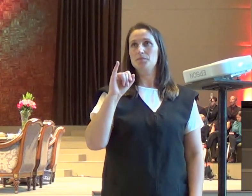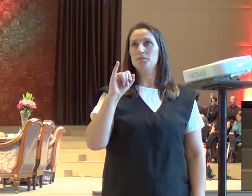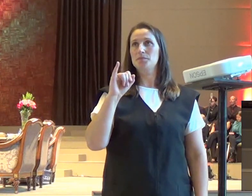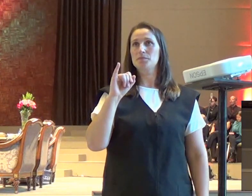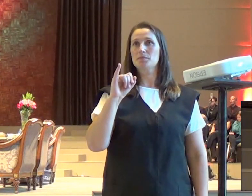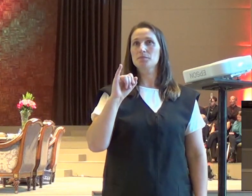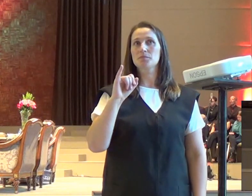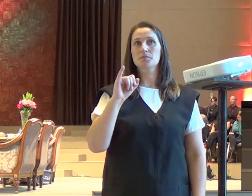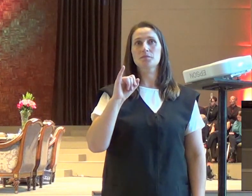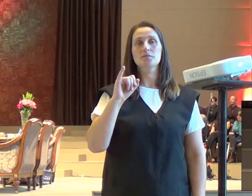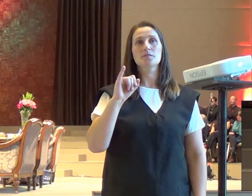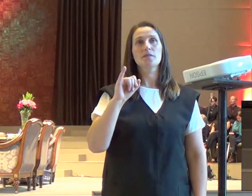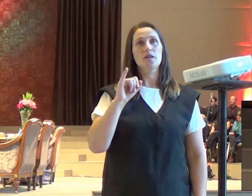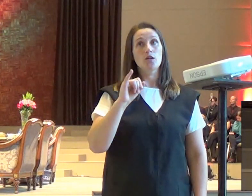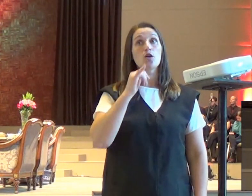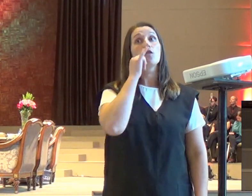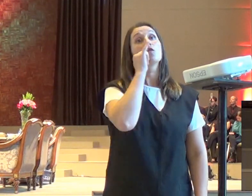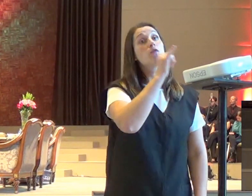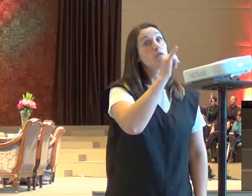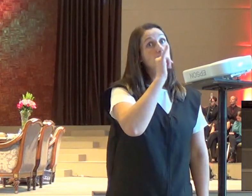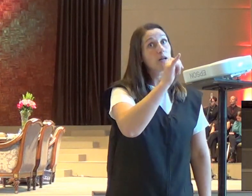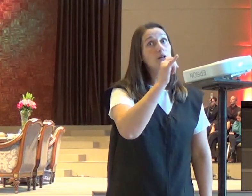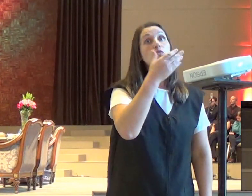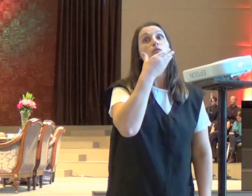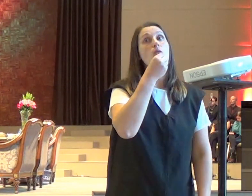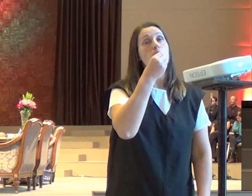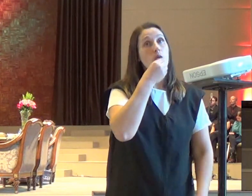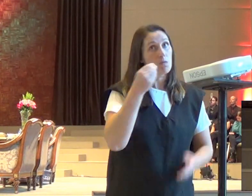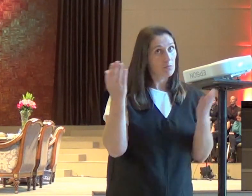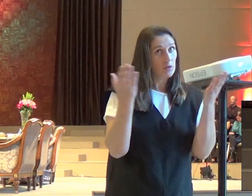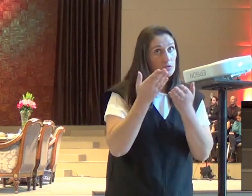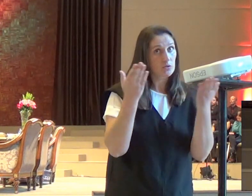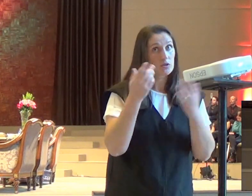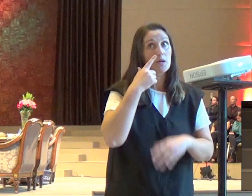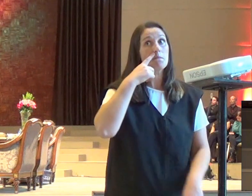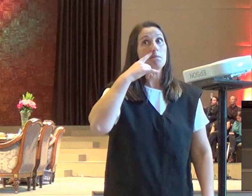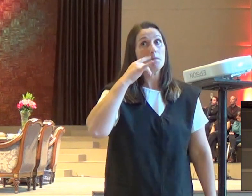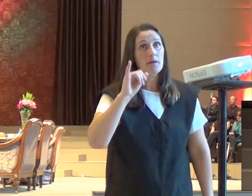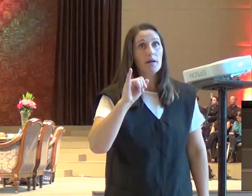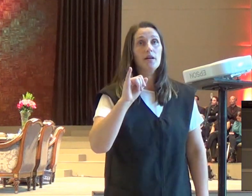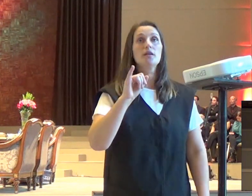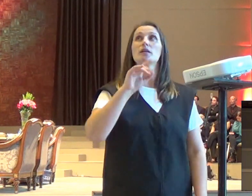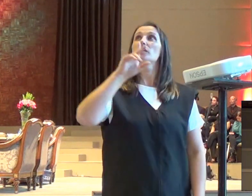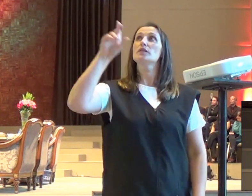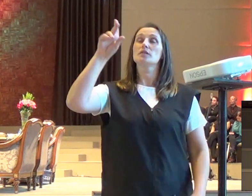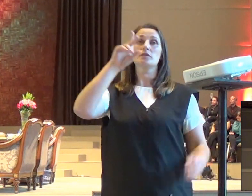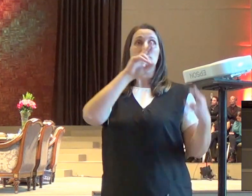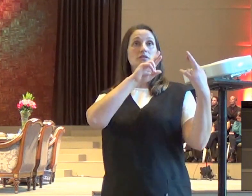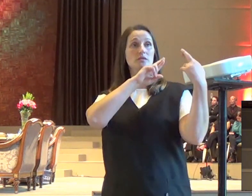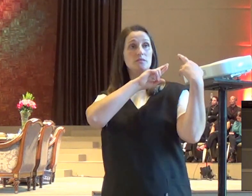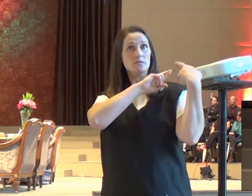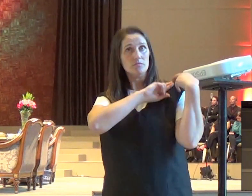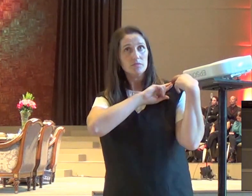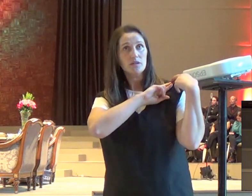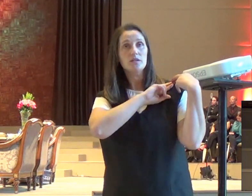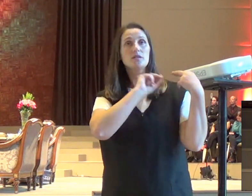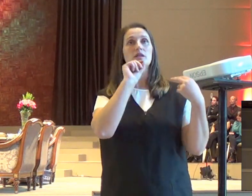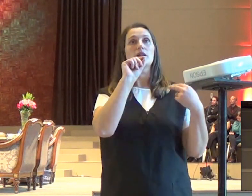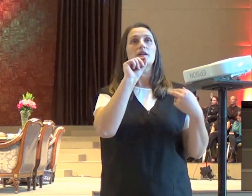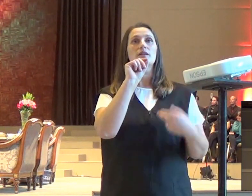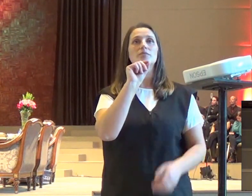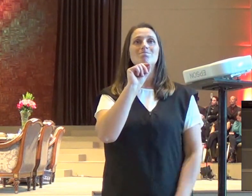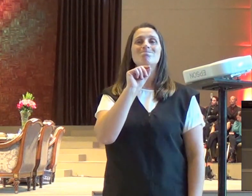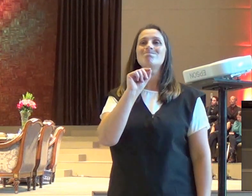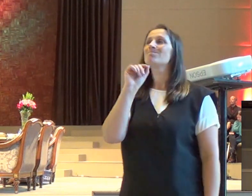e aqui falando aos pais do sexo masculino Deus nos deu a missão de sermos referenciais da pessoa